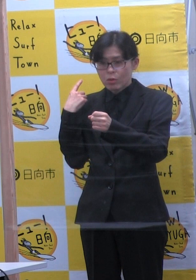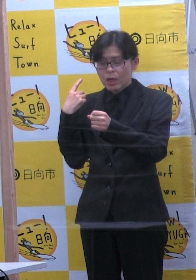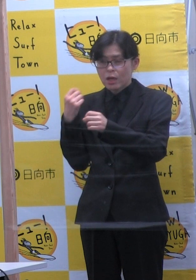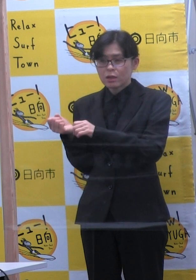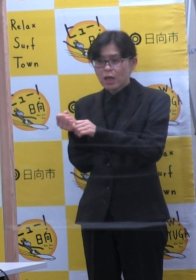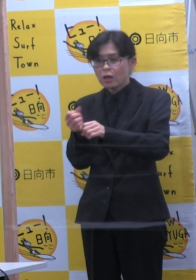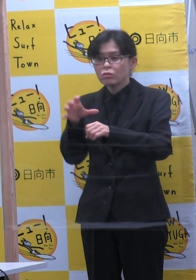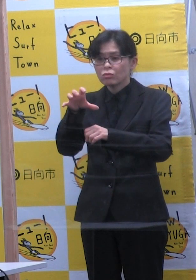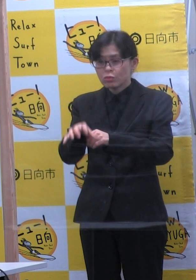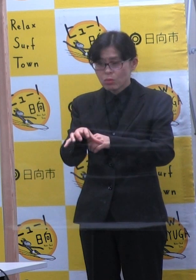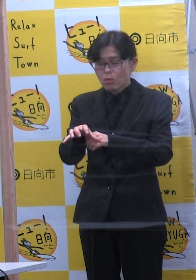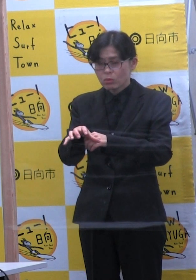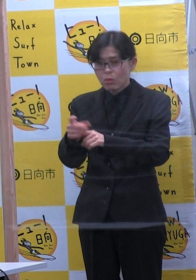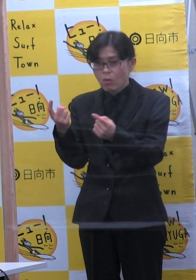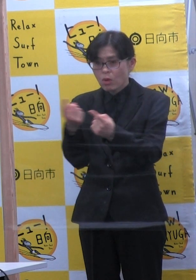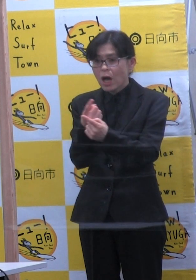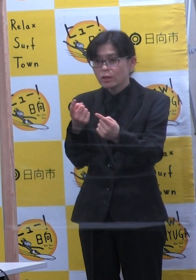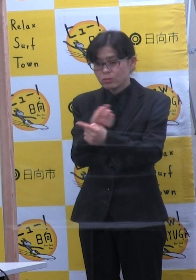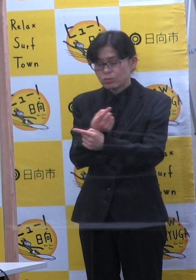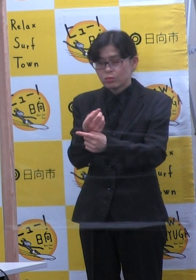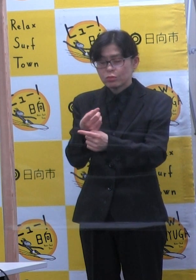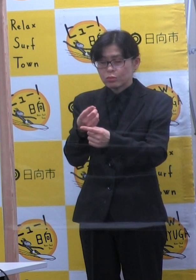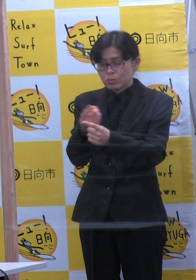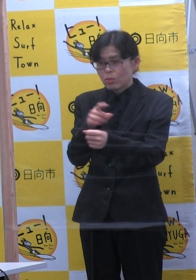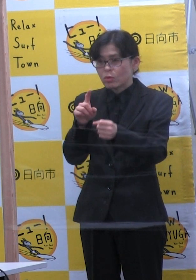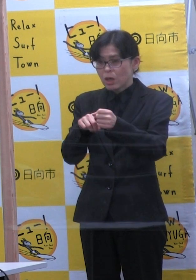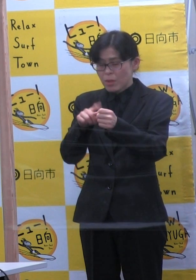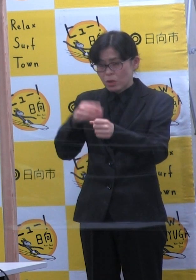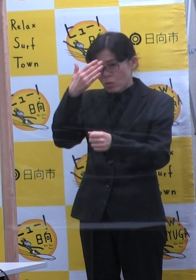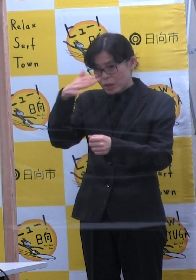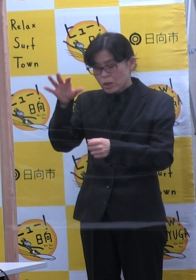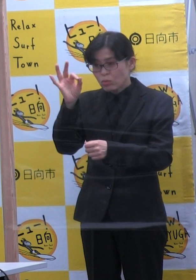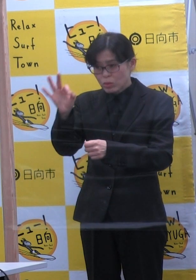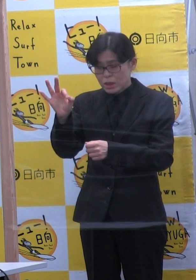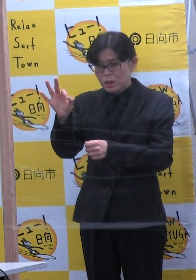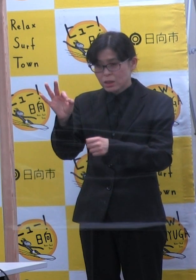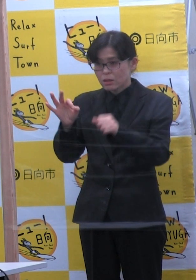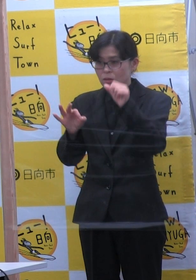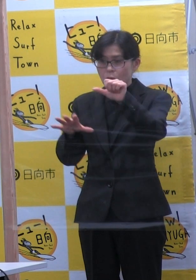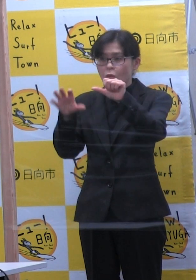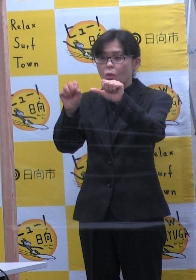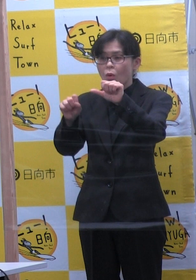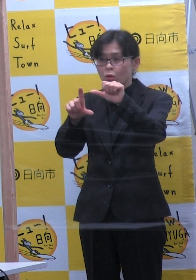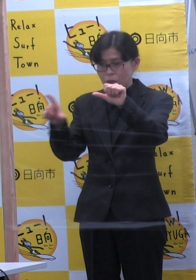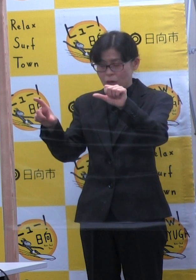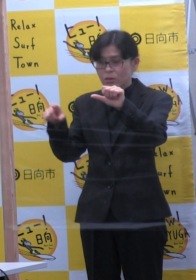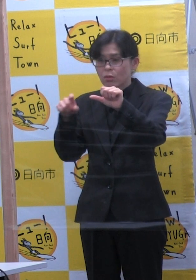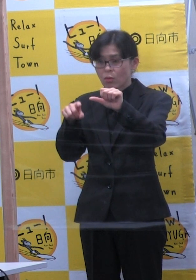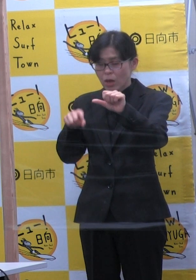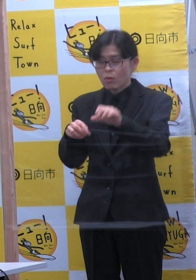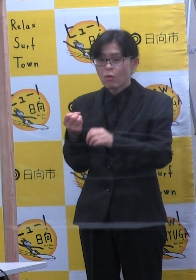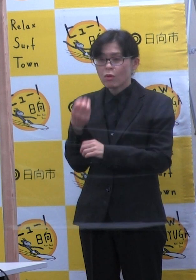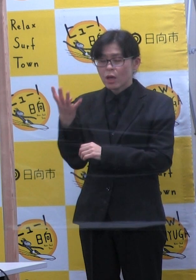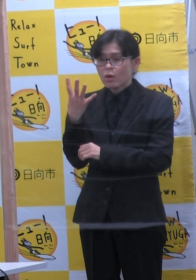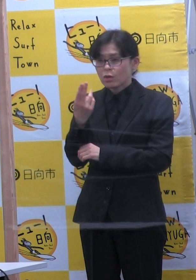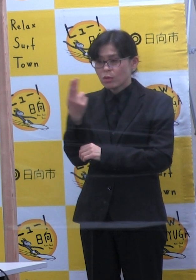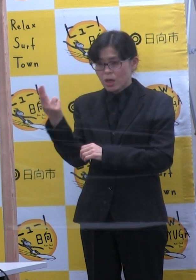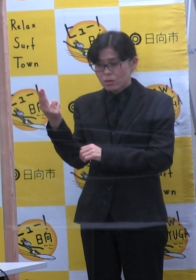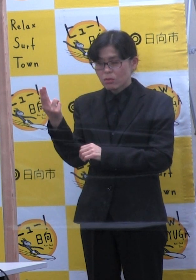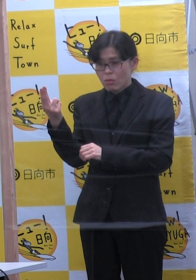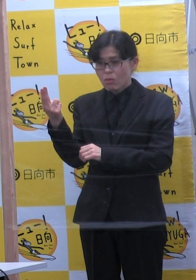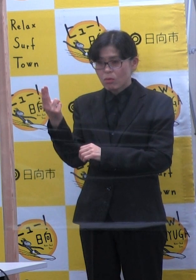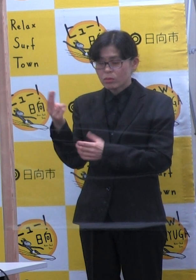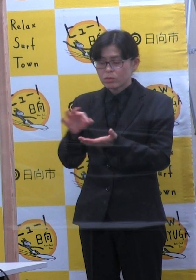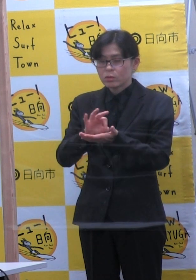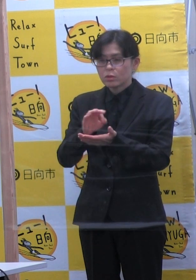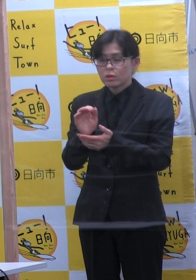球場改修事業のためにいただいた寄付金5億円を 令和4年度以降の事業費に活